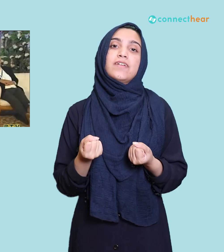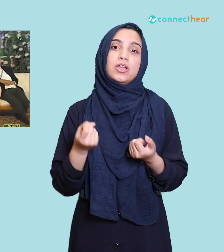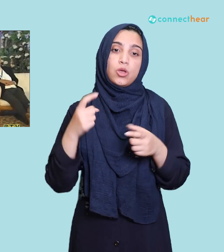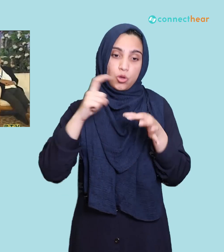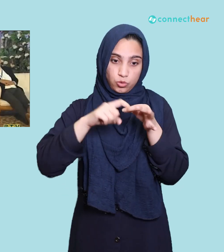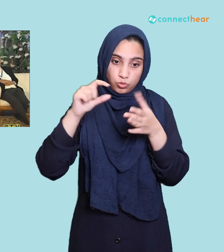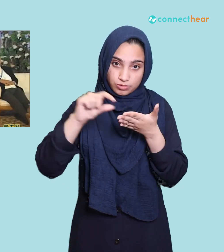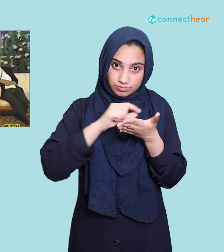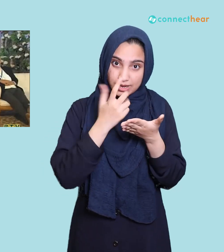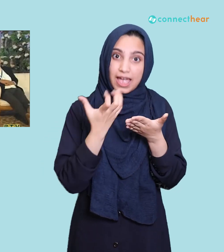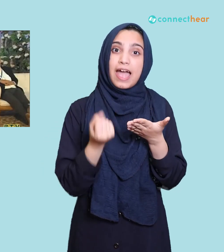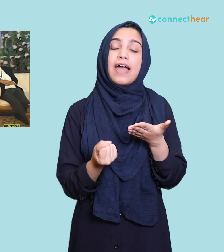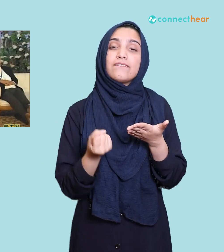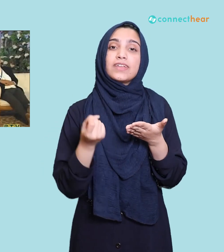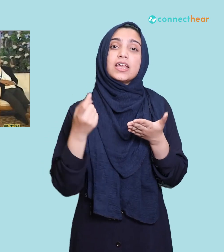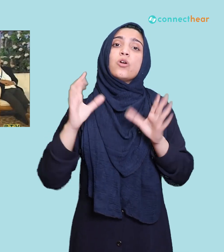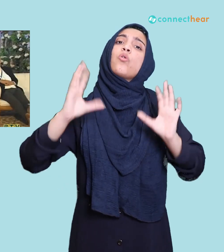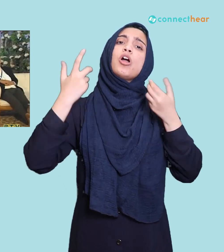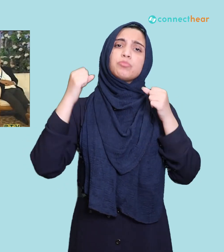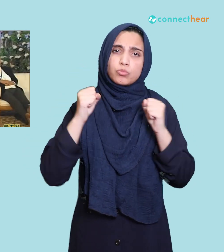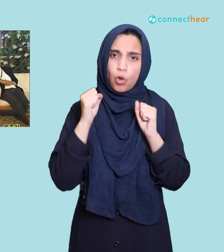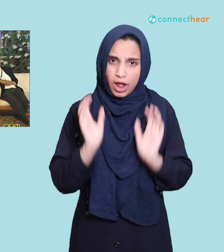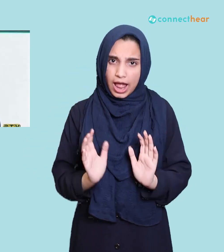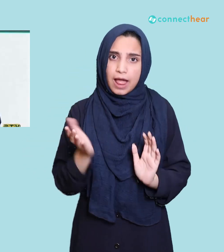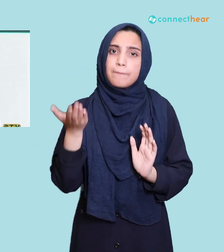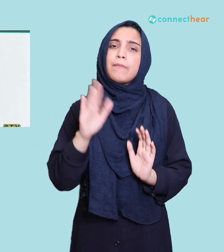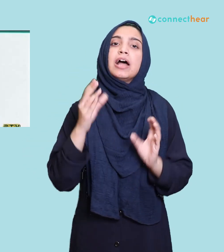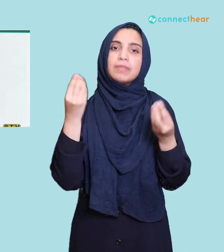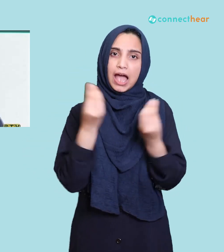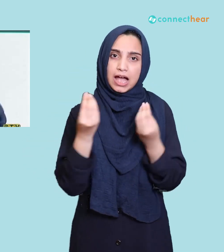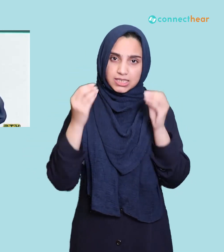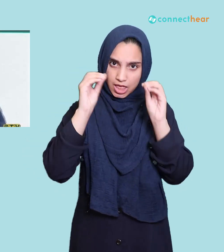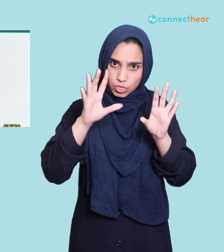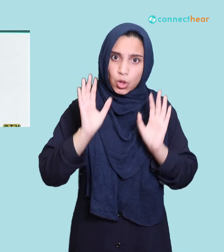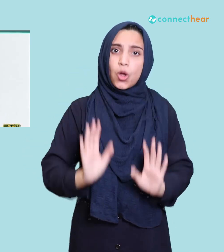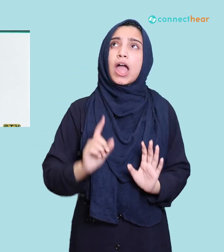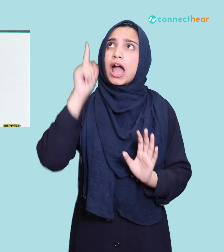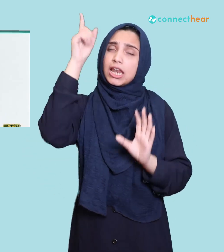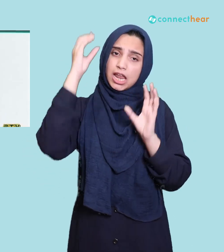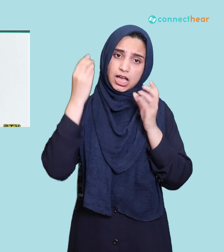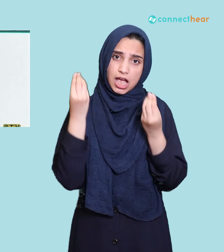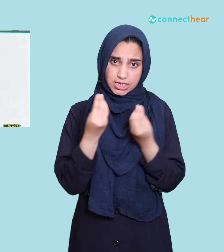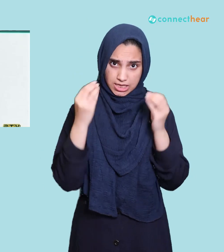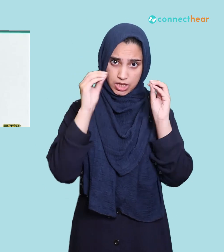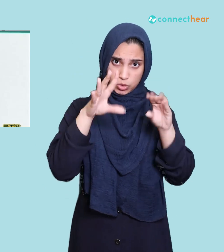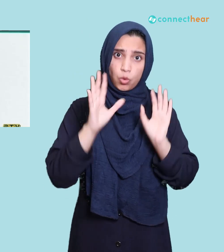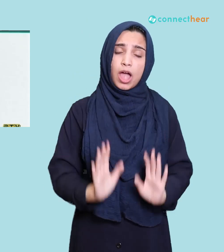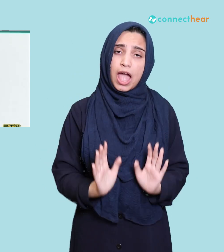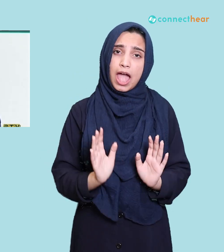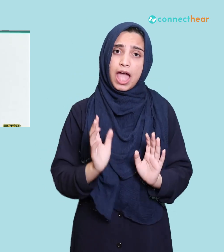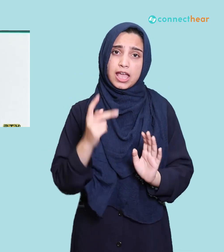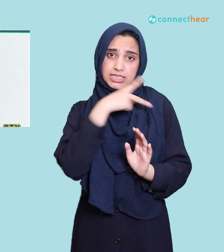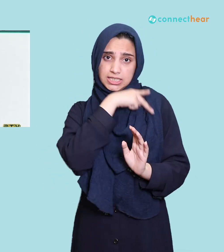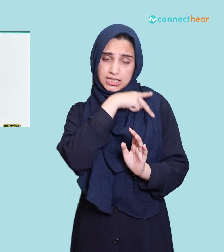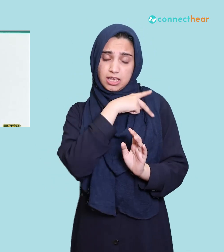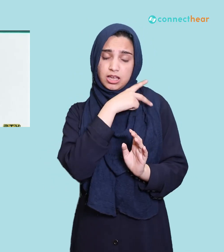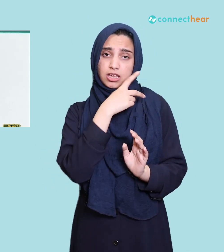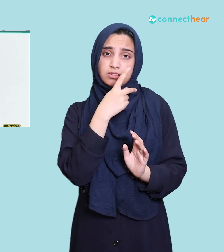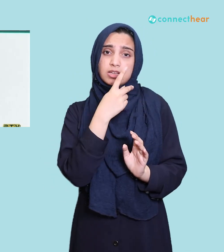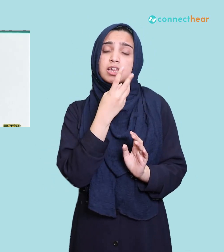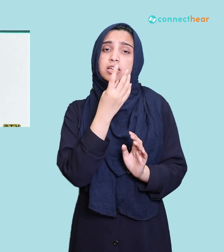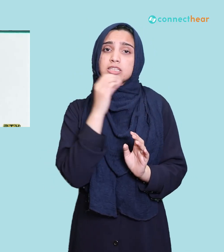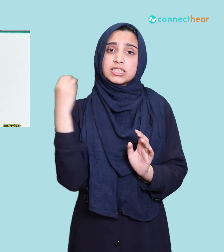لیکن یہ ایمان والے لوگوں کے لیے۔ اور اللہ کا کرم ہے کہ اب ہمارے لیے جو بہت مشکل وقت تھا وہ نکل